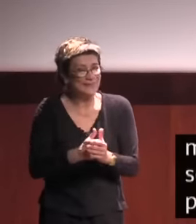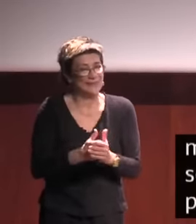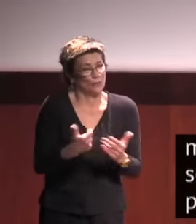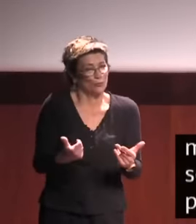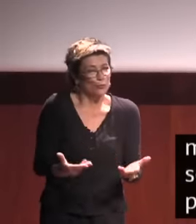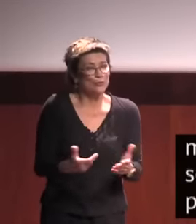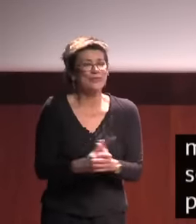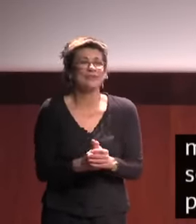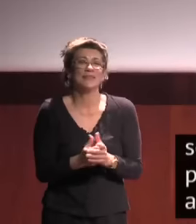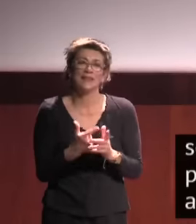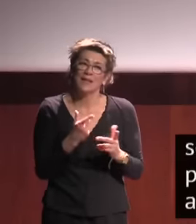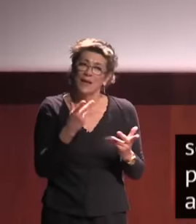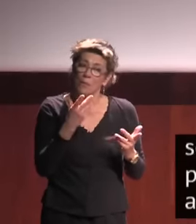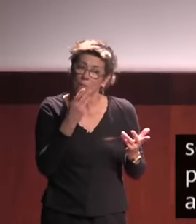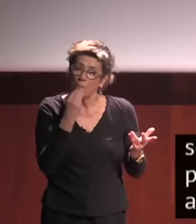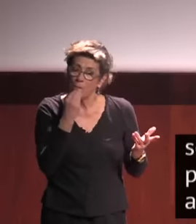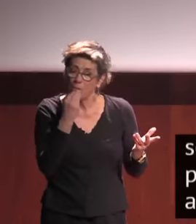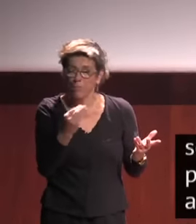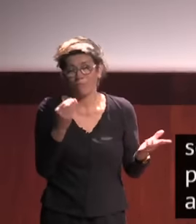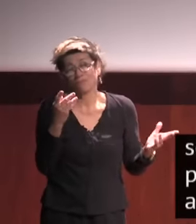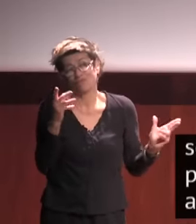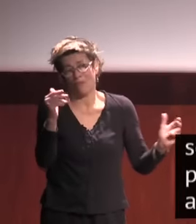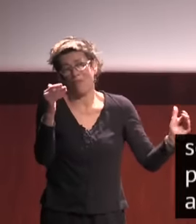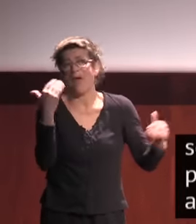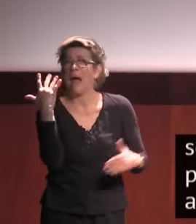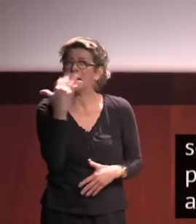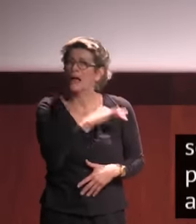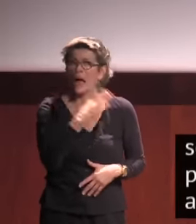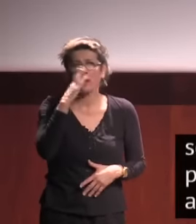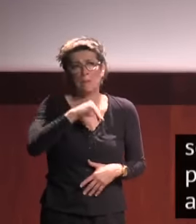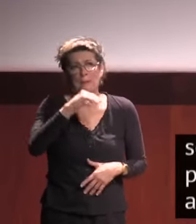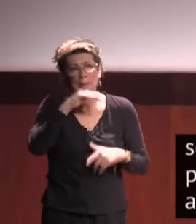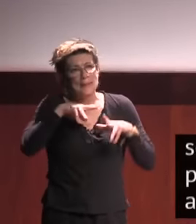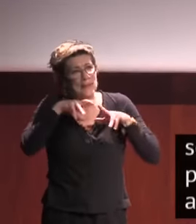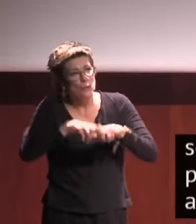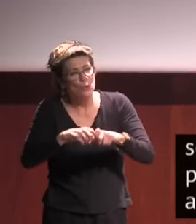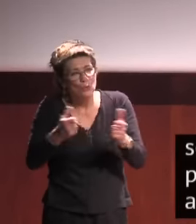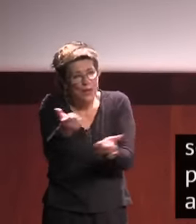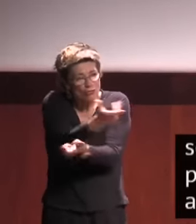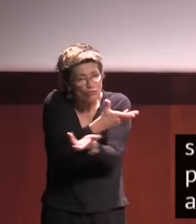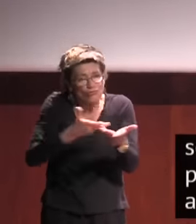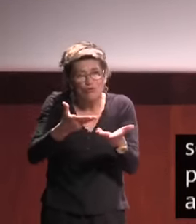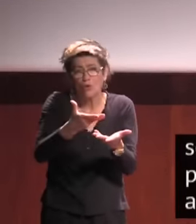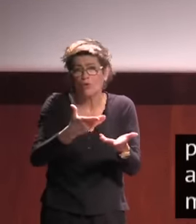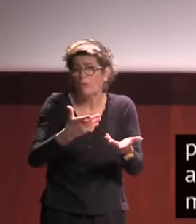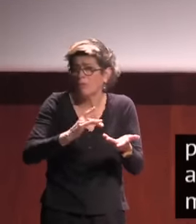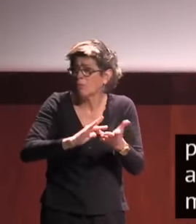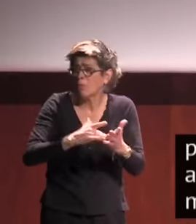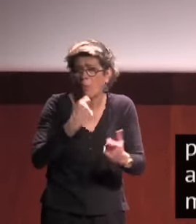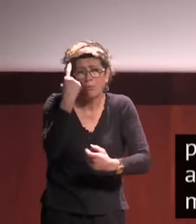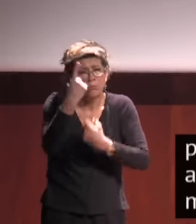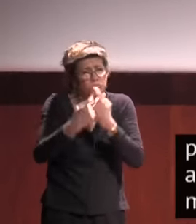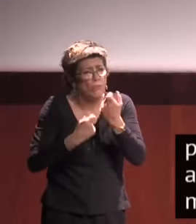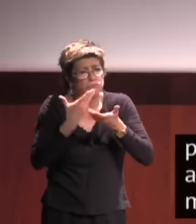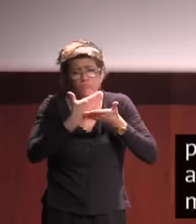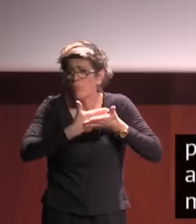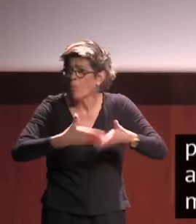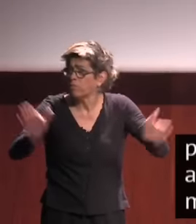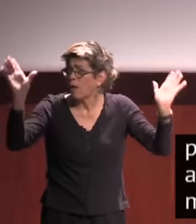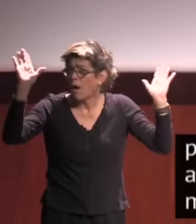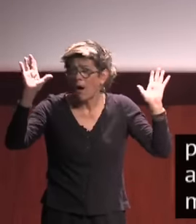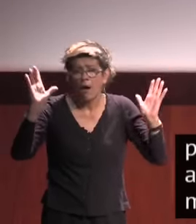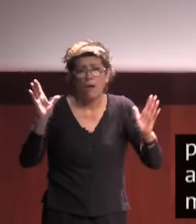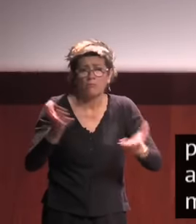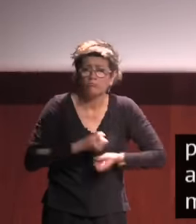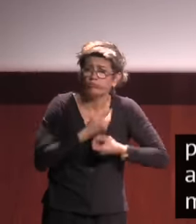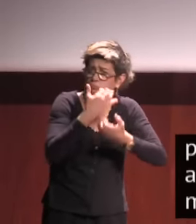aujourd'hui et à vous souhaiter à tous un très agréable après-midi d'études et d'échanges. Toutes les questions seront les bienvenues, en français